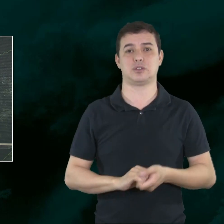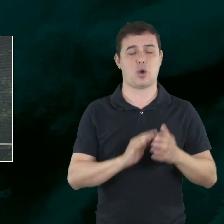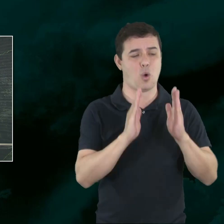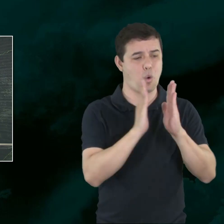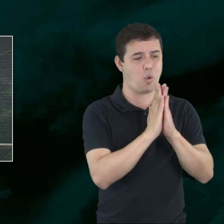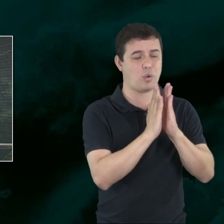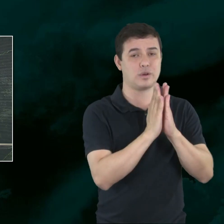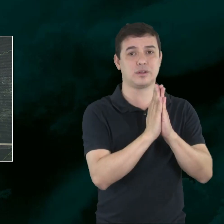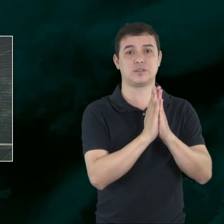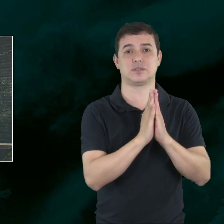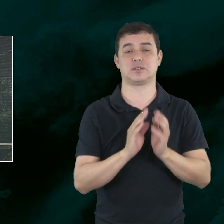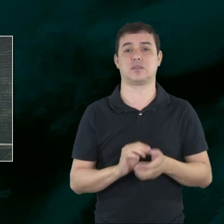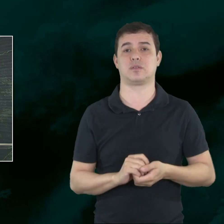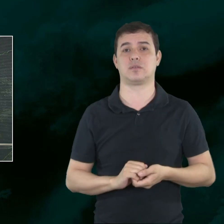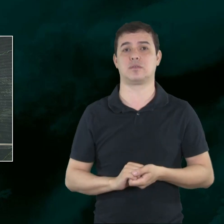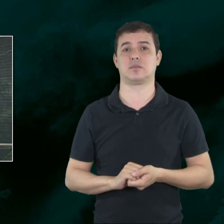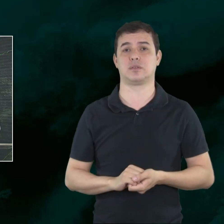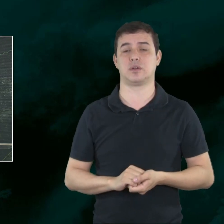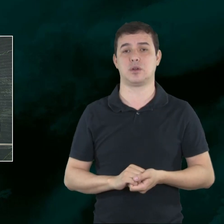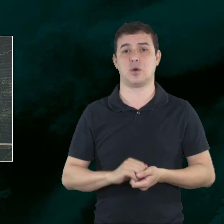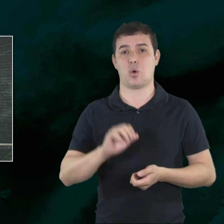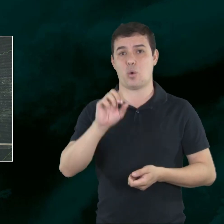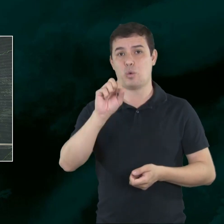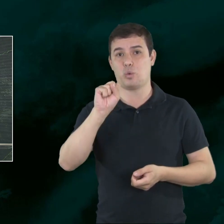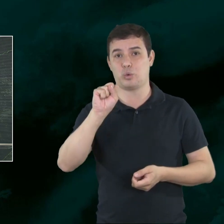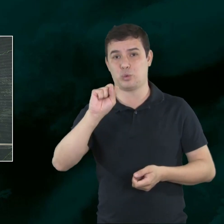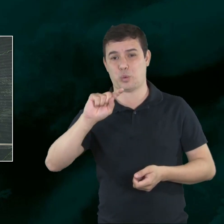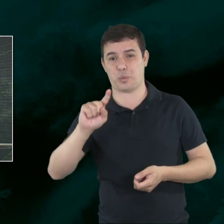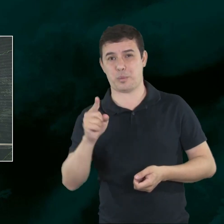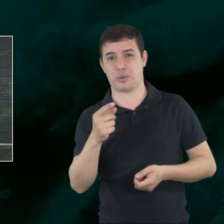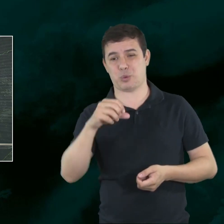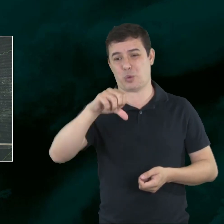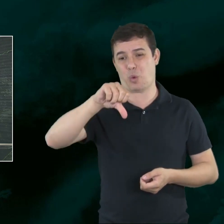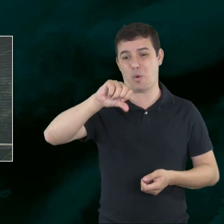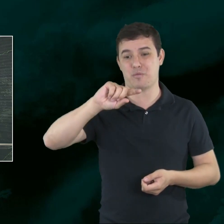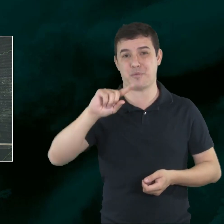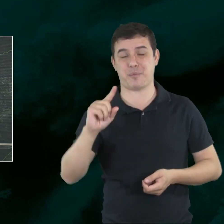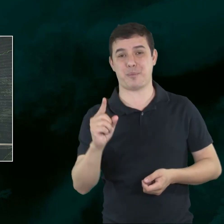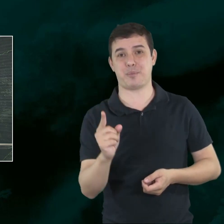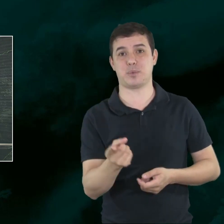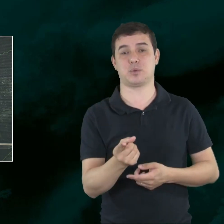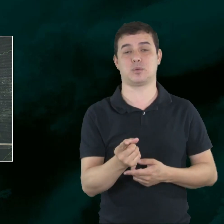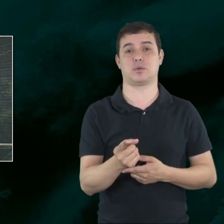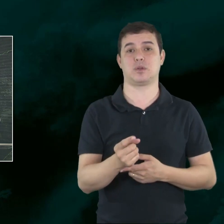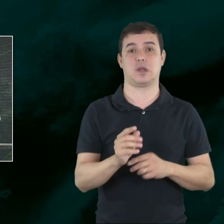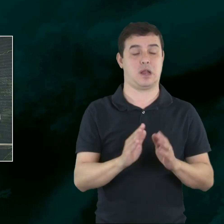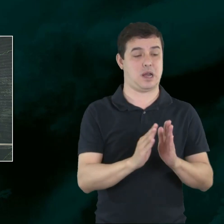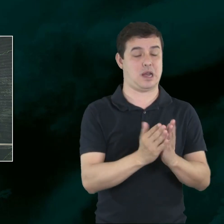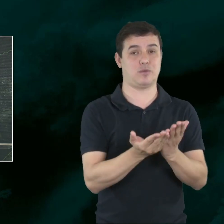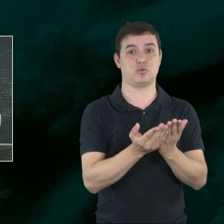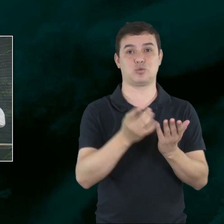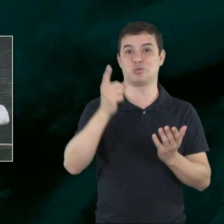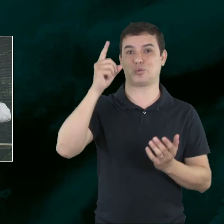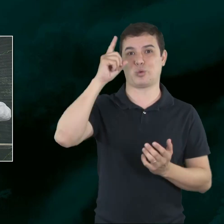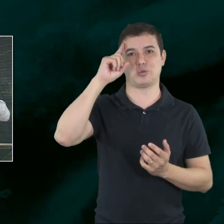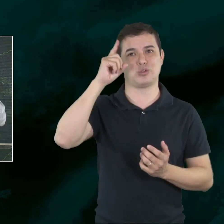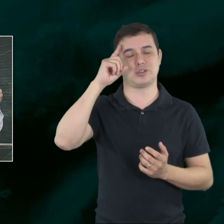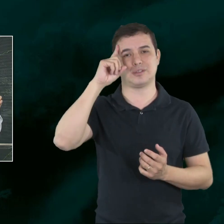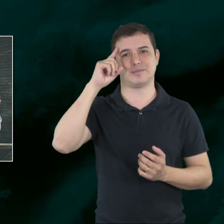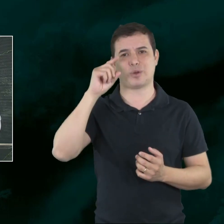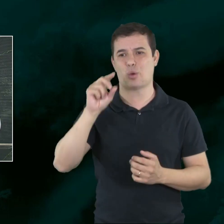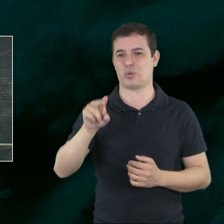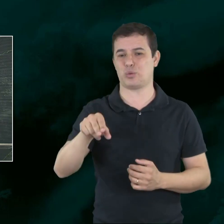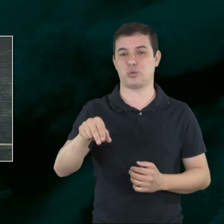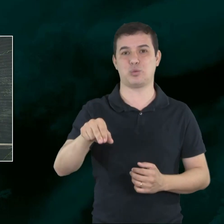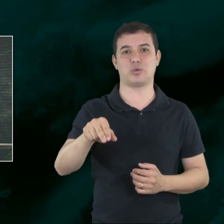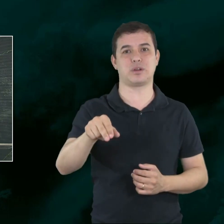distribuindo, semeando 8.000 a 9.000 livros por dia. Isso nunca existiu na história